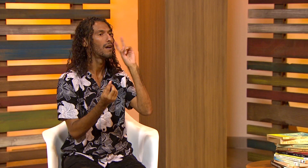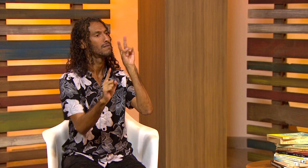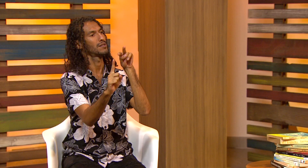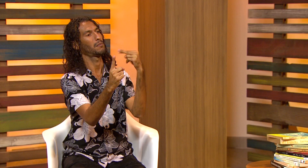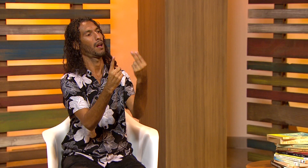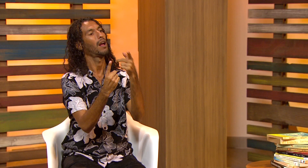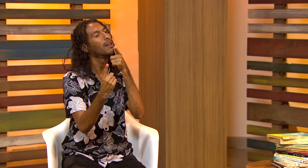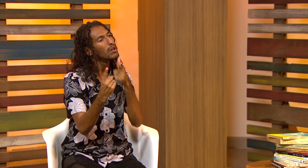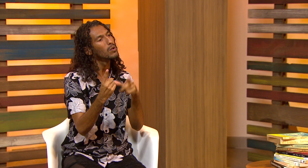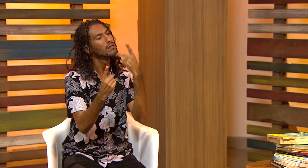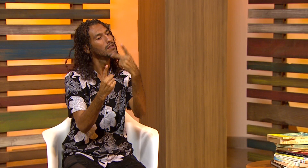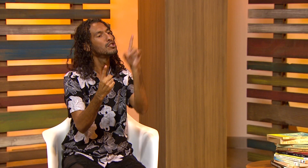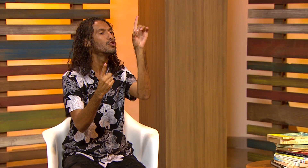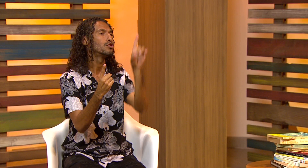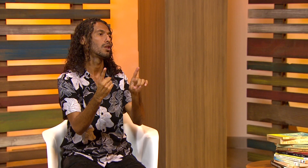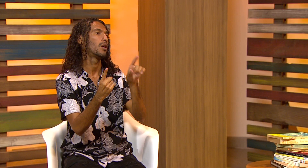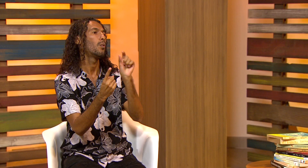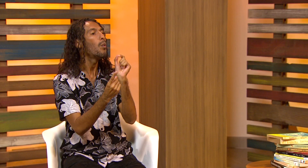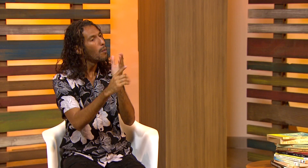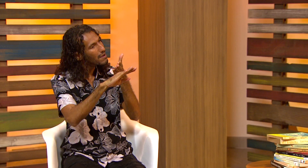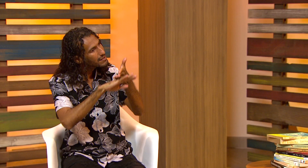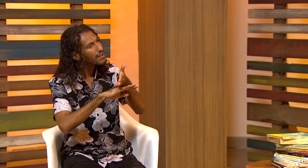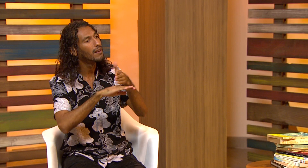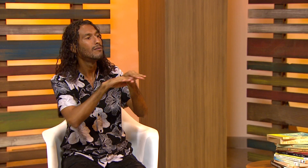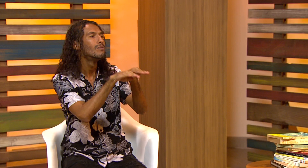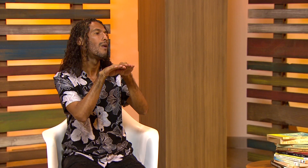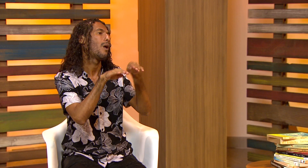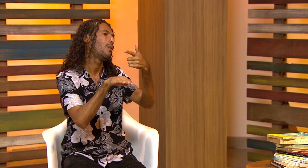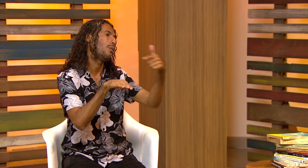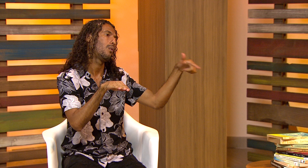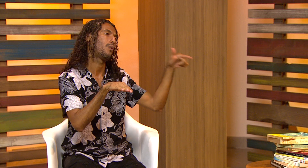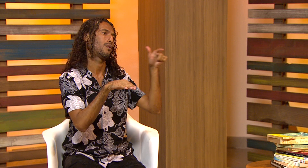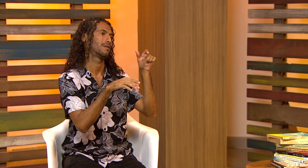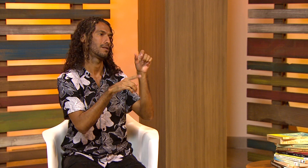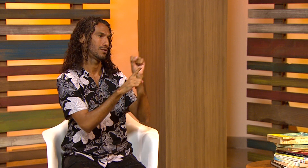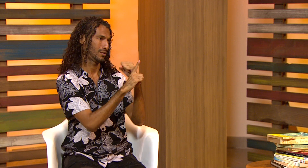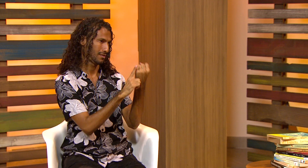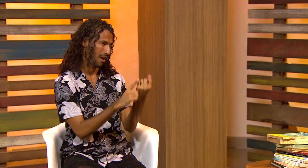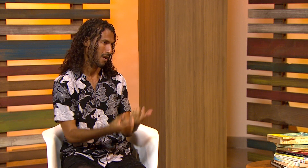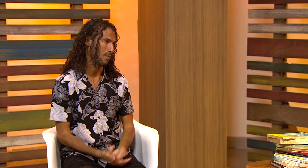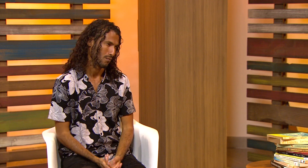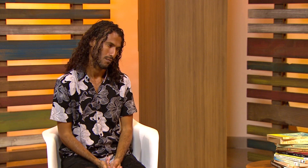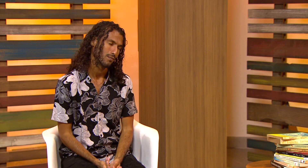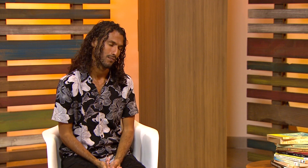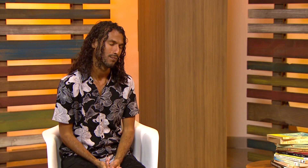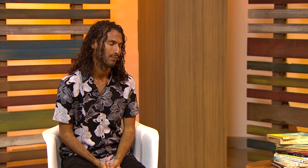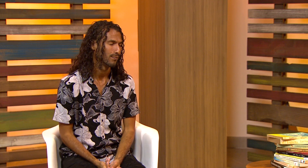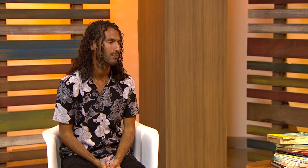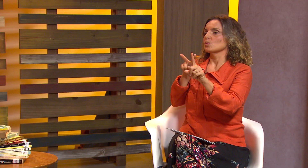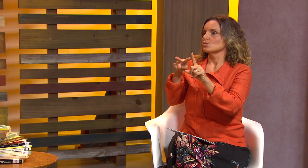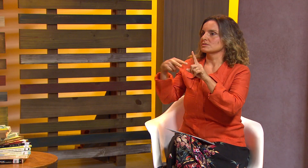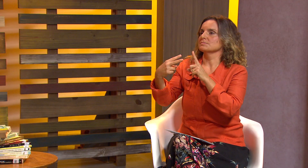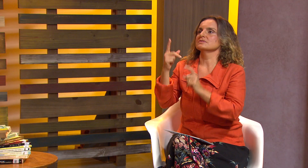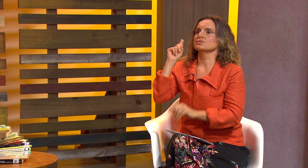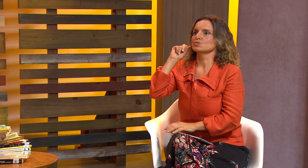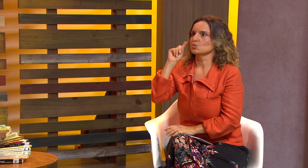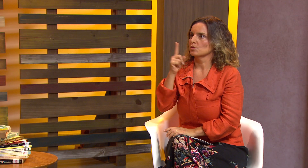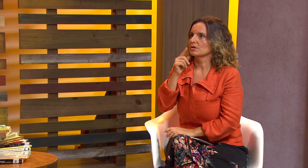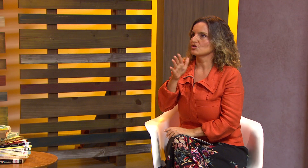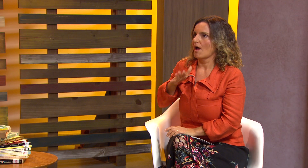tem, principalmente sobre criar essa perspectiva do surdo, né, pelos direitos de igualdade que a gente tem com os outros na sociedade. Na sua perspectiva